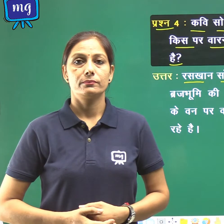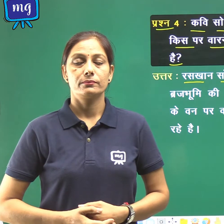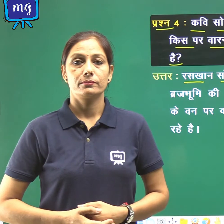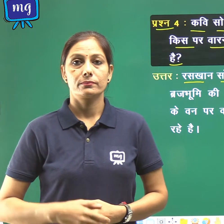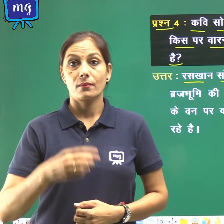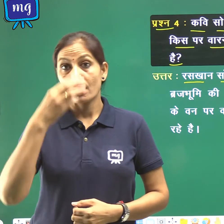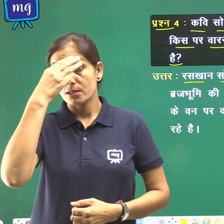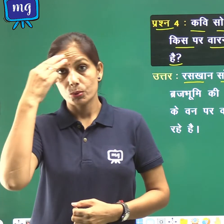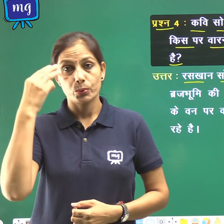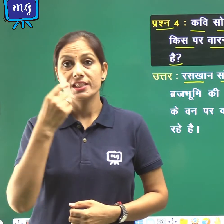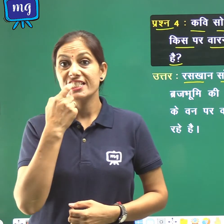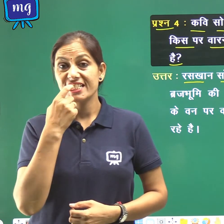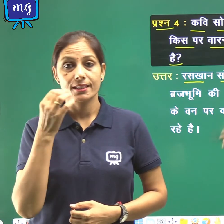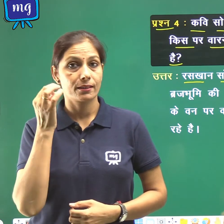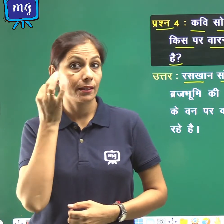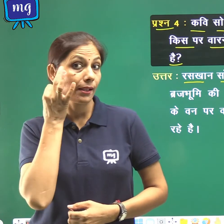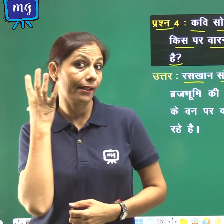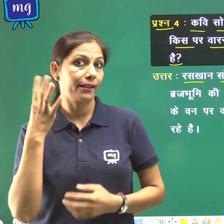सोने चांदी के महल